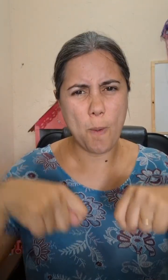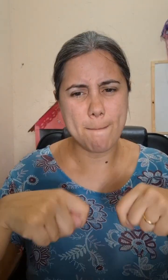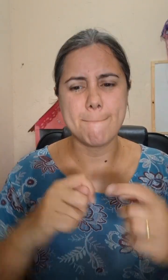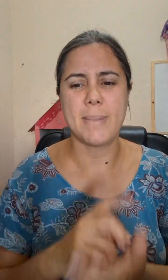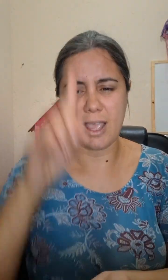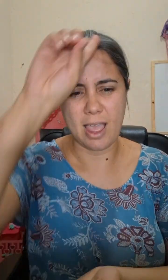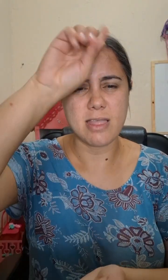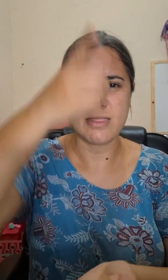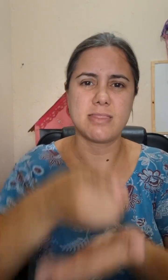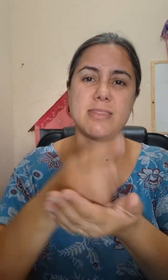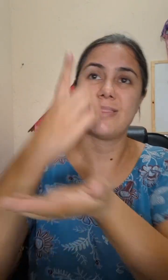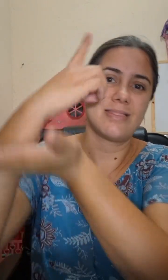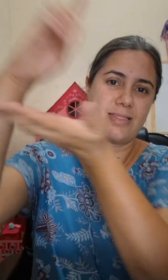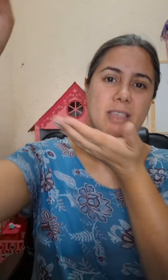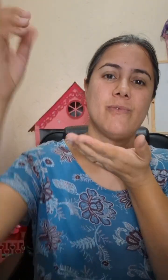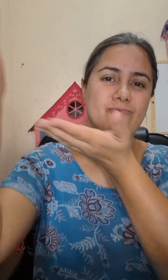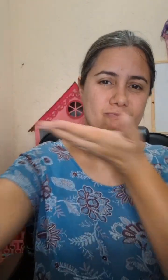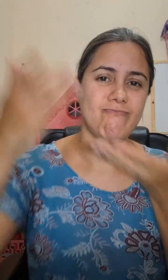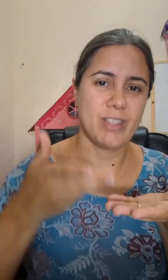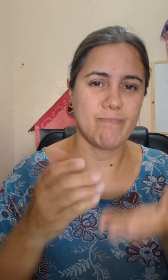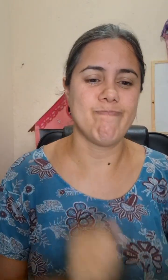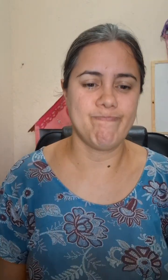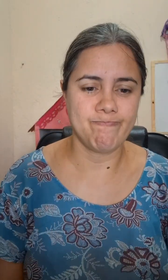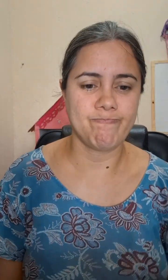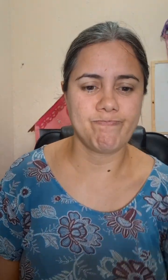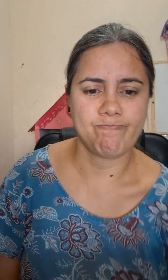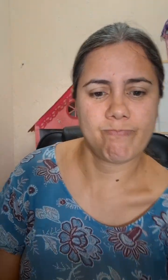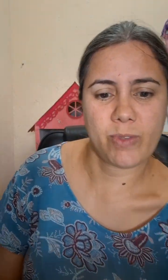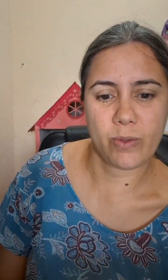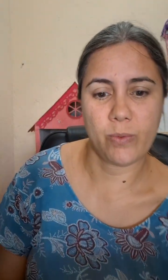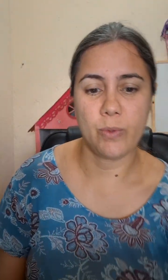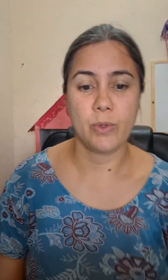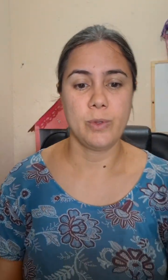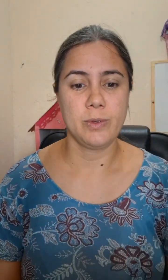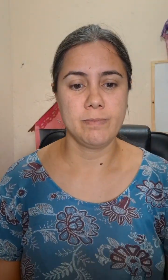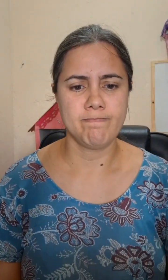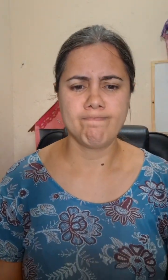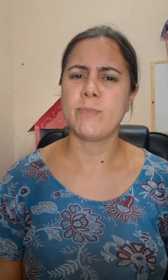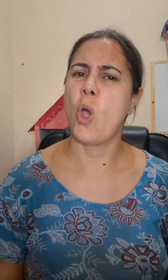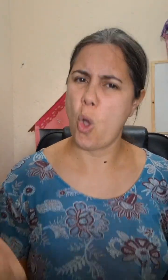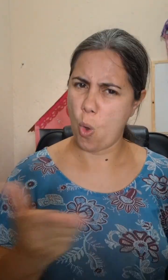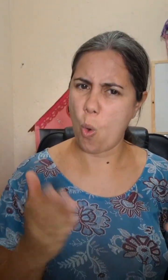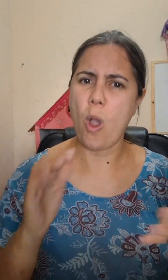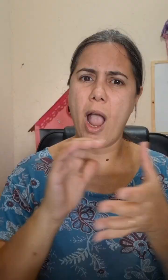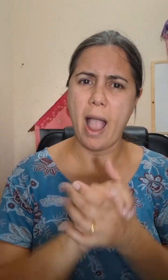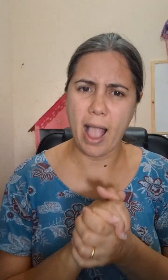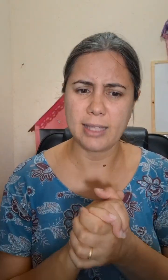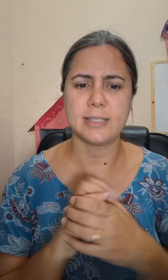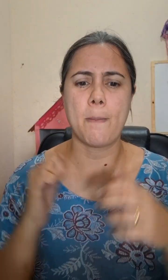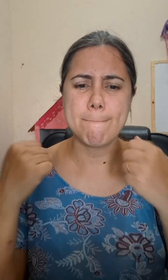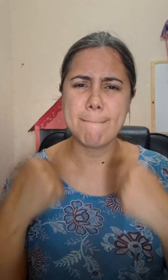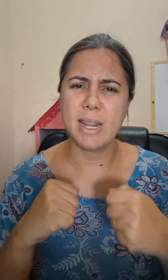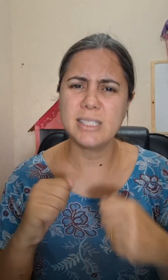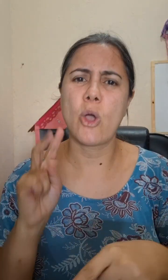Por isso, um casal precisa cuidar, zelar do seu casamento e não pode permitir que pensamentos